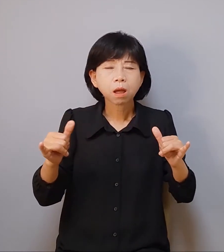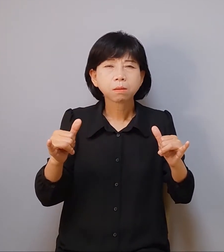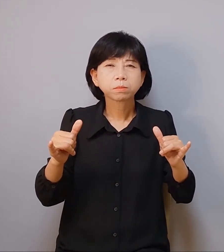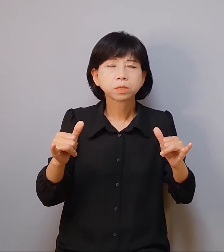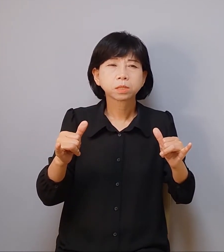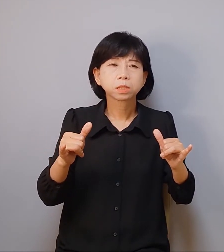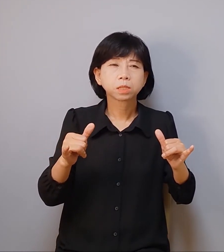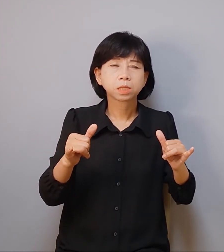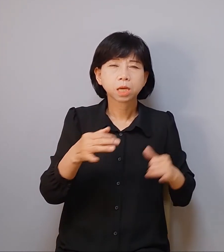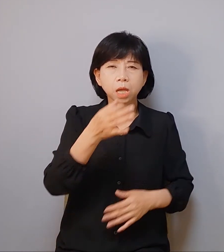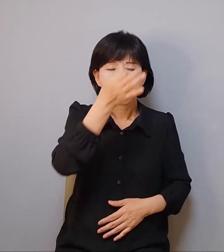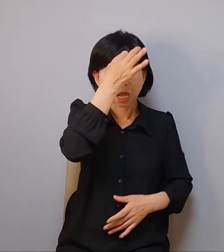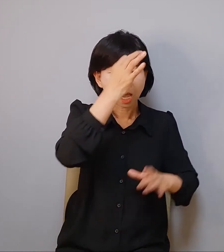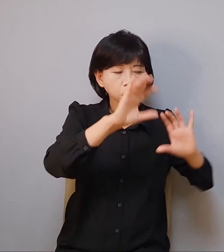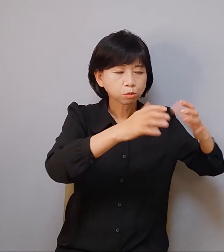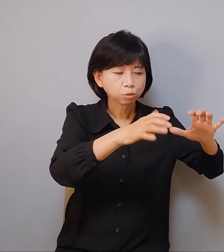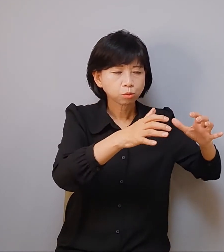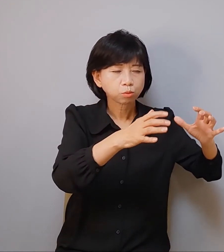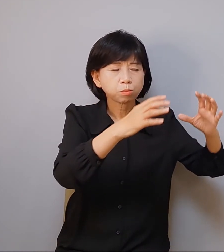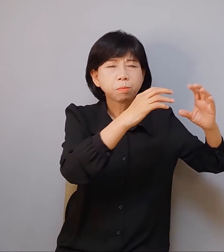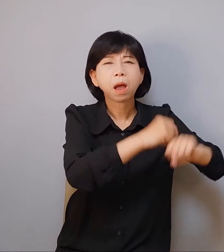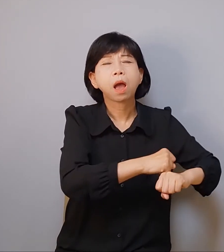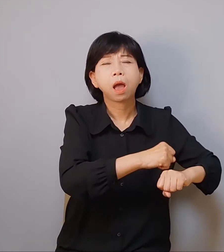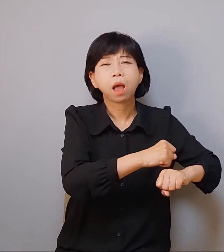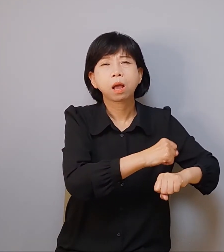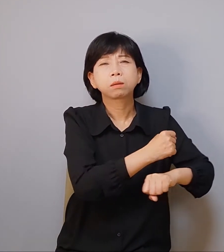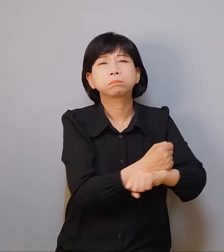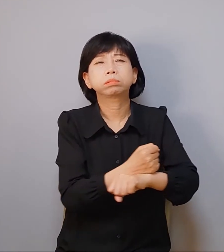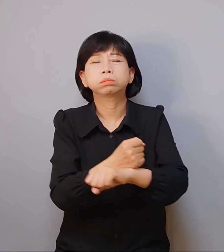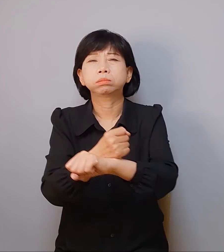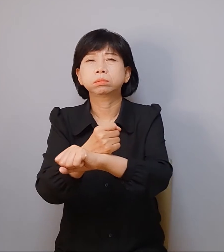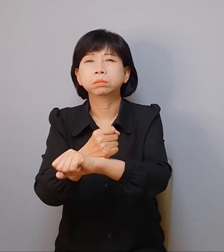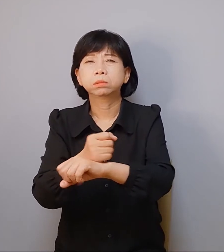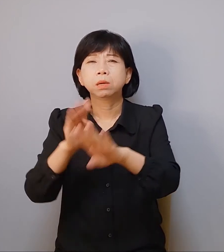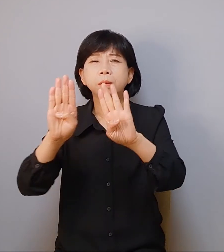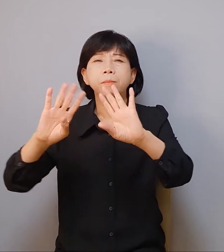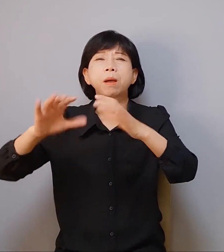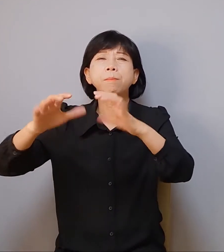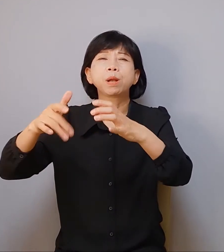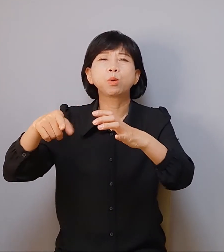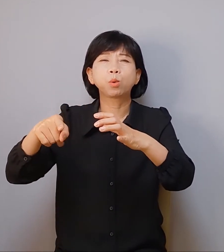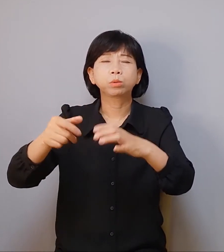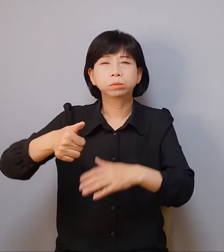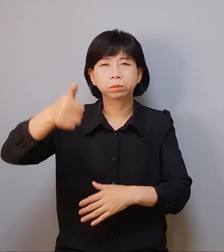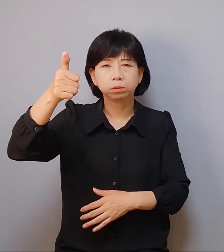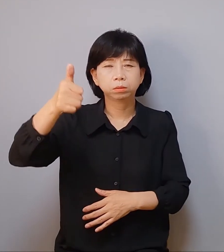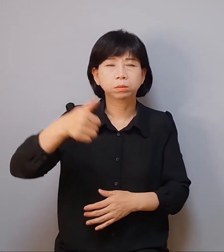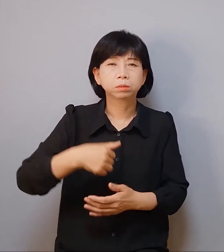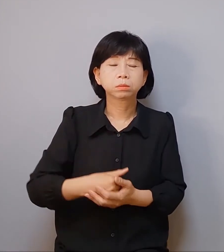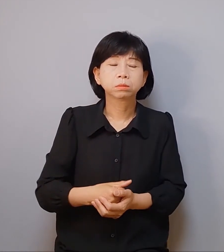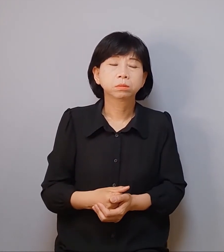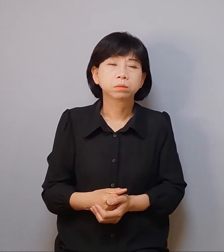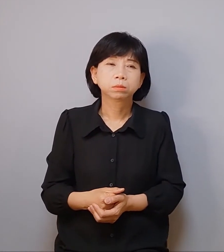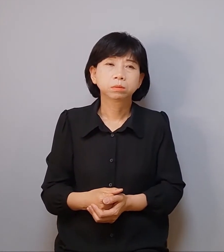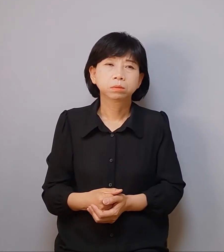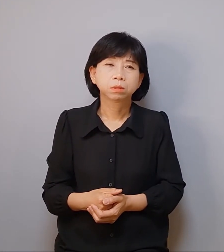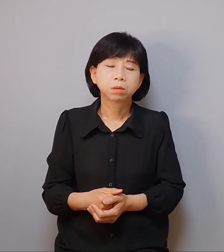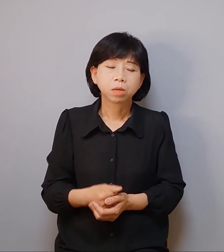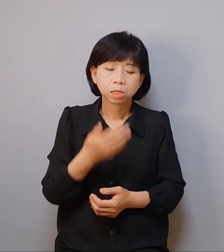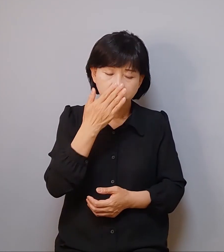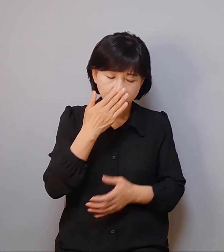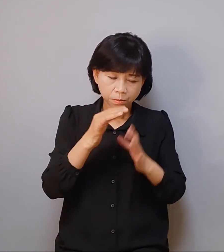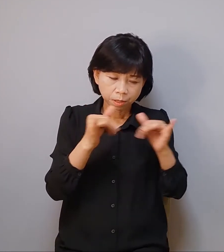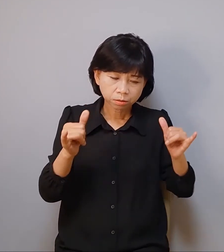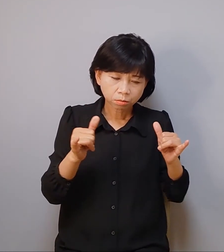일들이 이어지고 있는 겁니다. 물론 이스라엘 백성들이 죄를 지었어요. 하나님의 말씀을 따라 살지